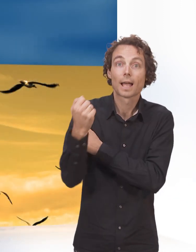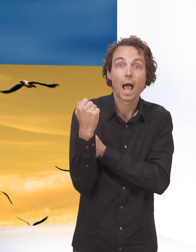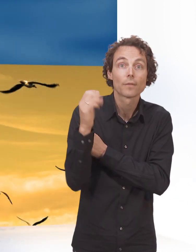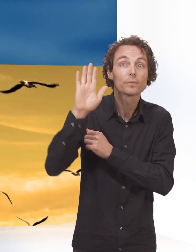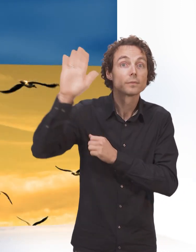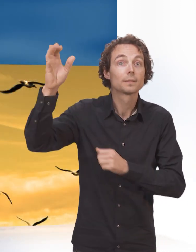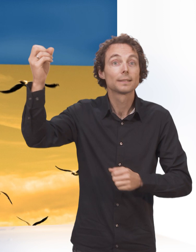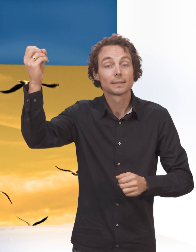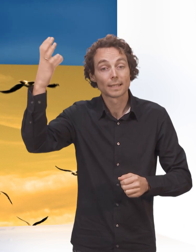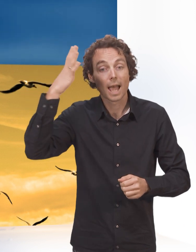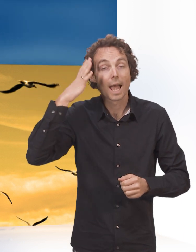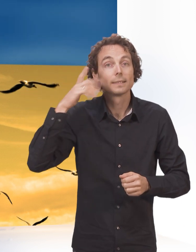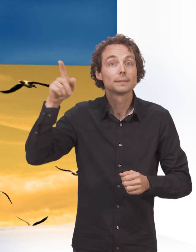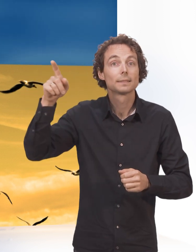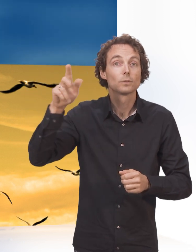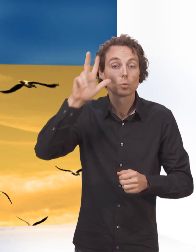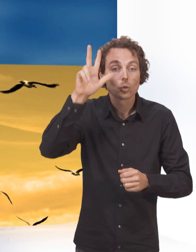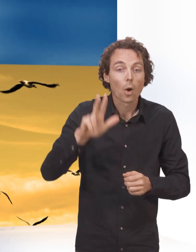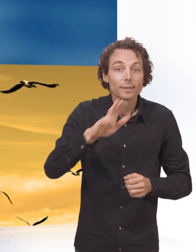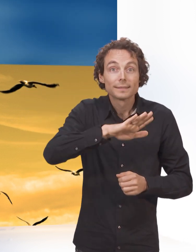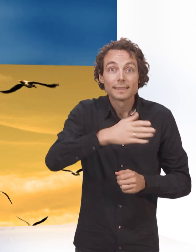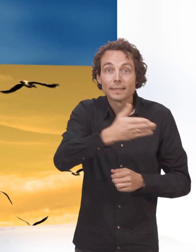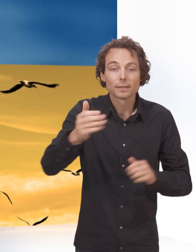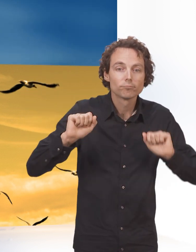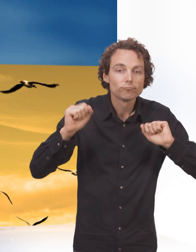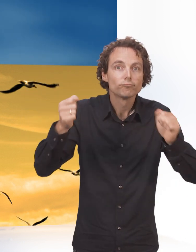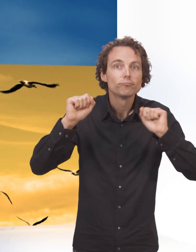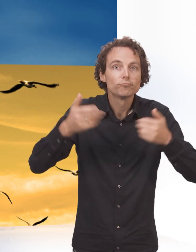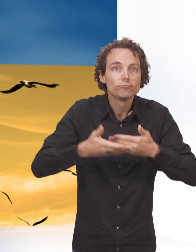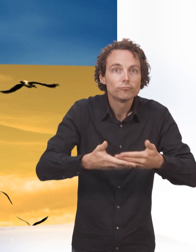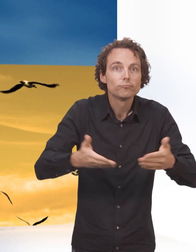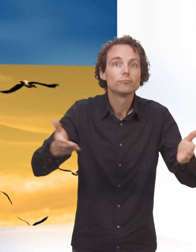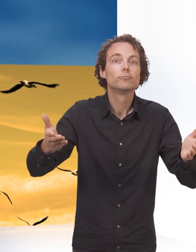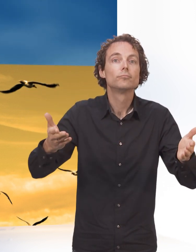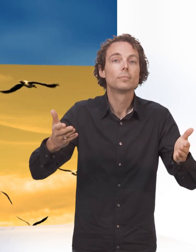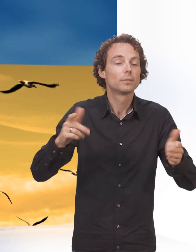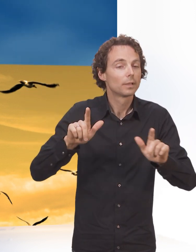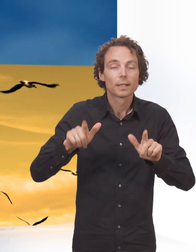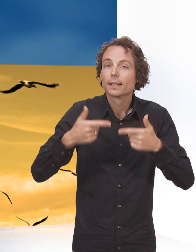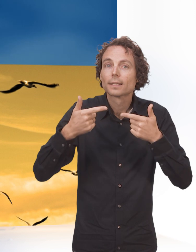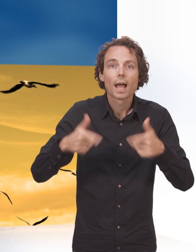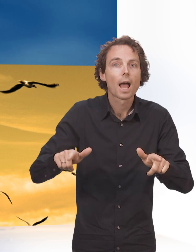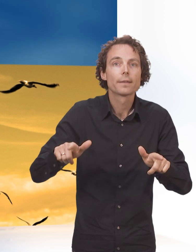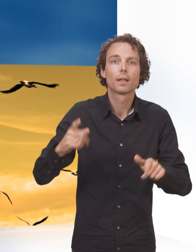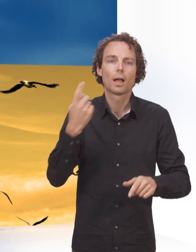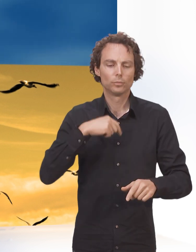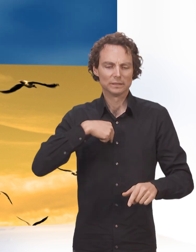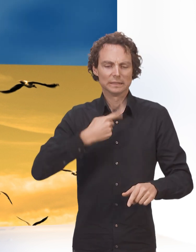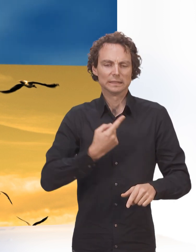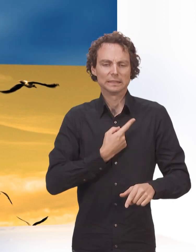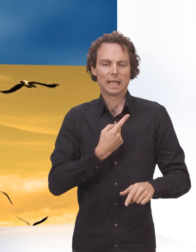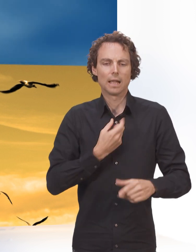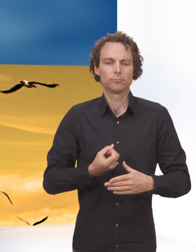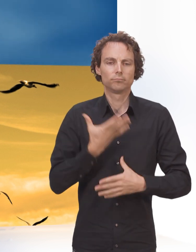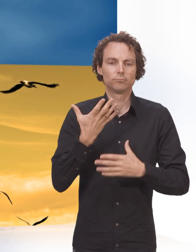Die Kraft seines Geistes treibt Gottes Kinder an, weil es keiner aus